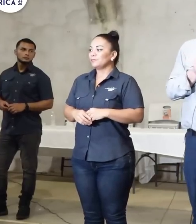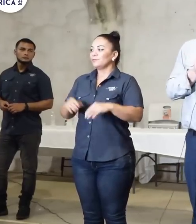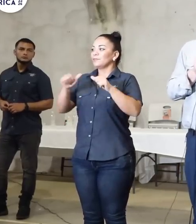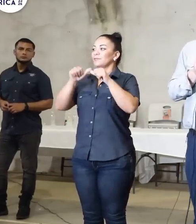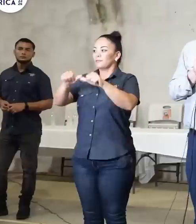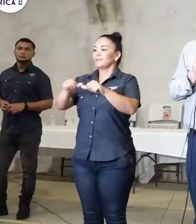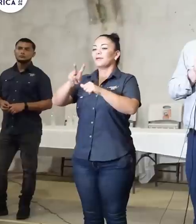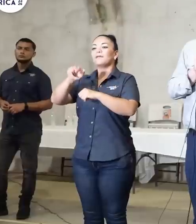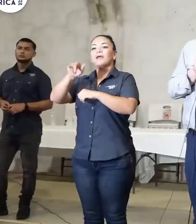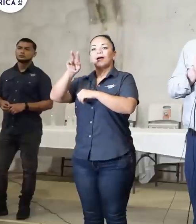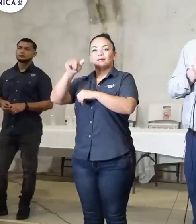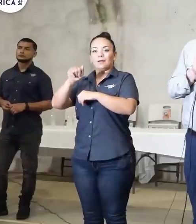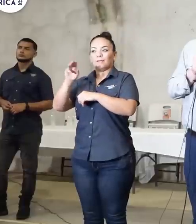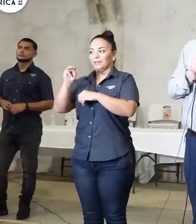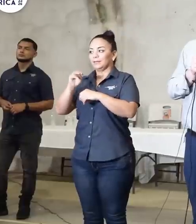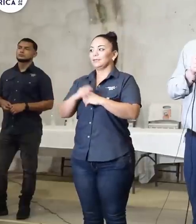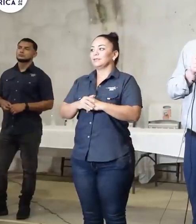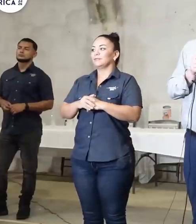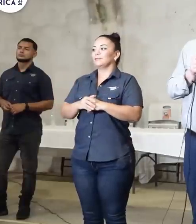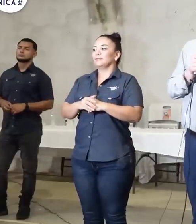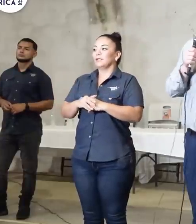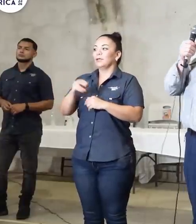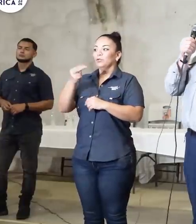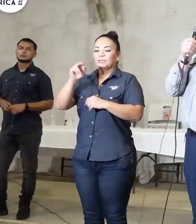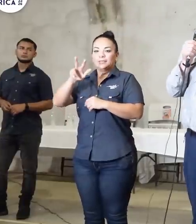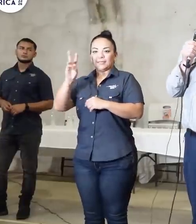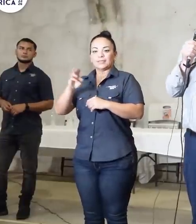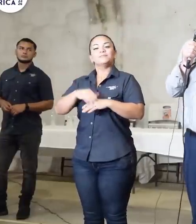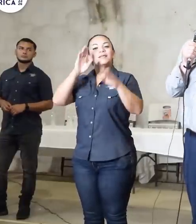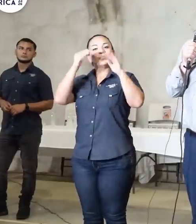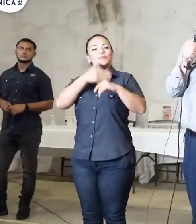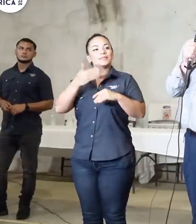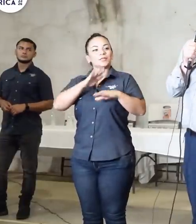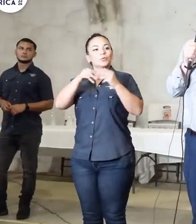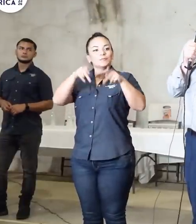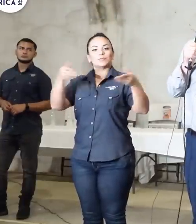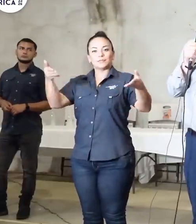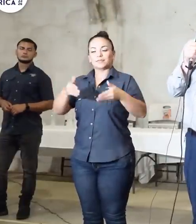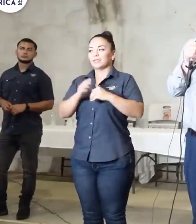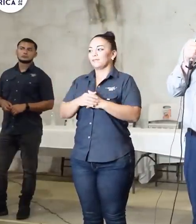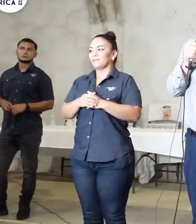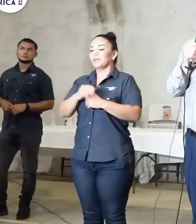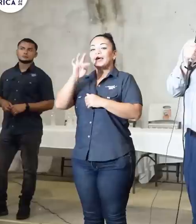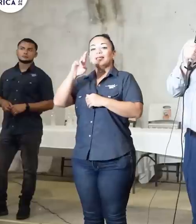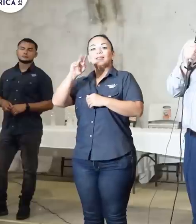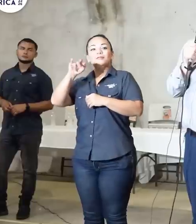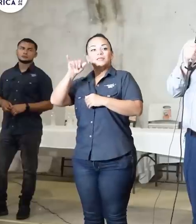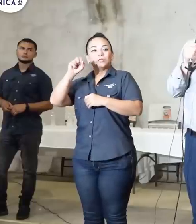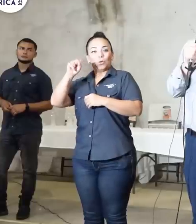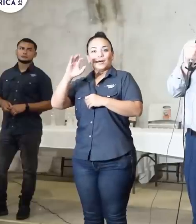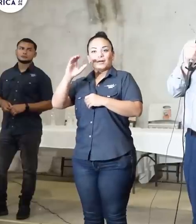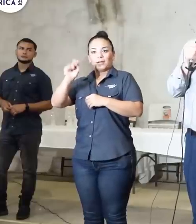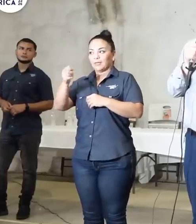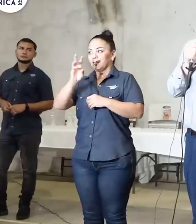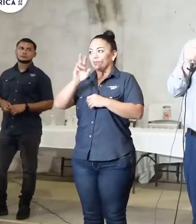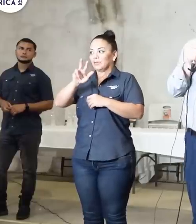Continuamos con Viviana Martínez de Trivisión. Saludos, señor presidente, y a todos los presentes de parte de Trivisión Canal 36. Sabemos que